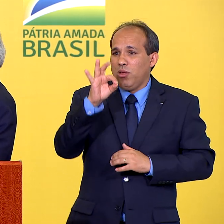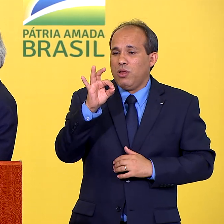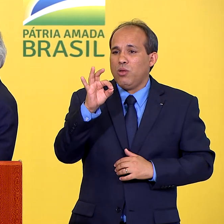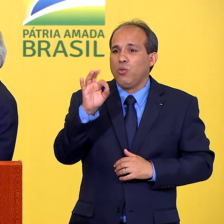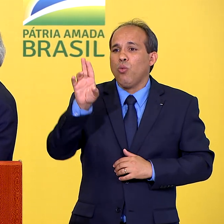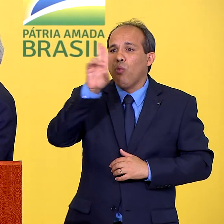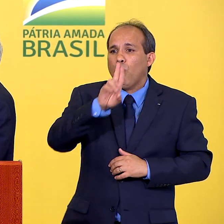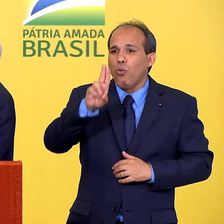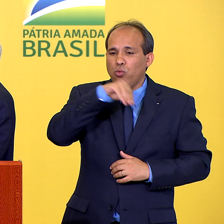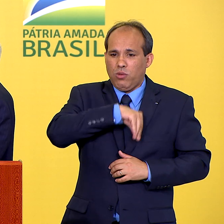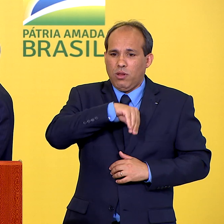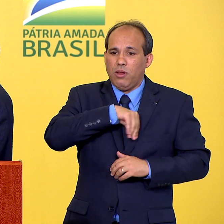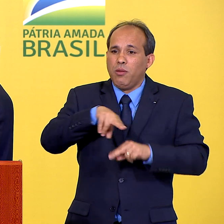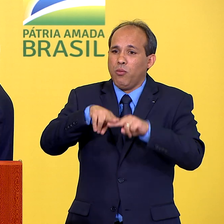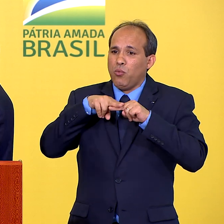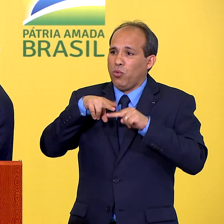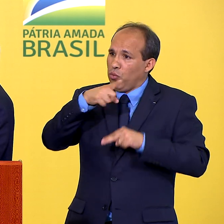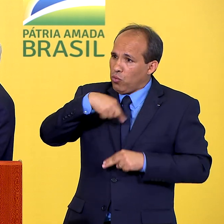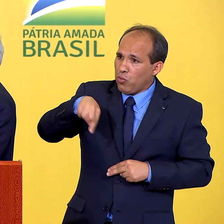Por isso que o nosso Pedro,